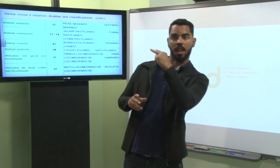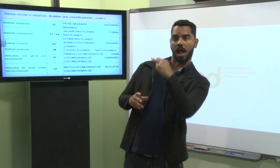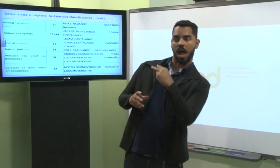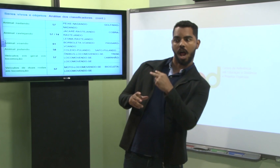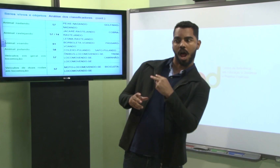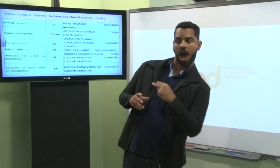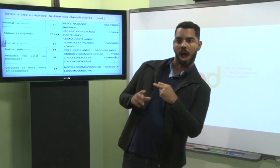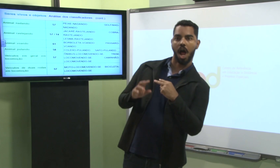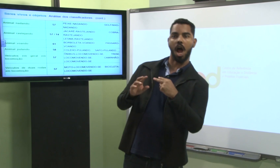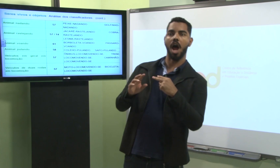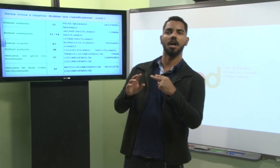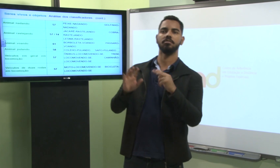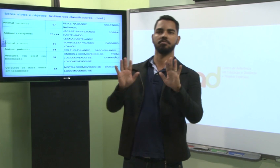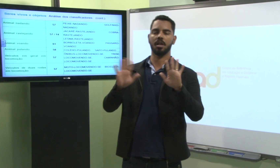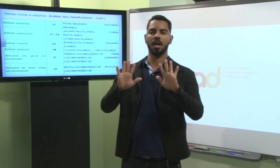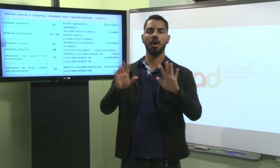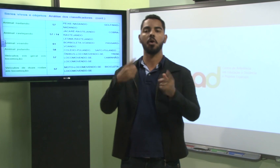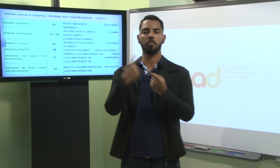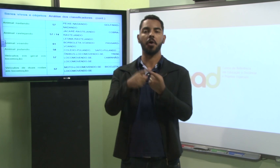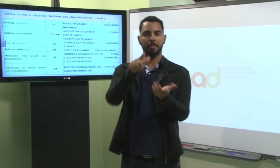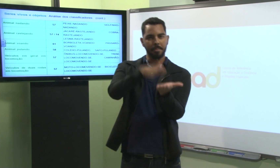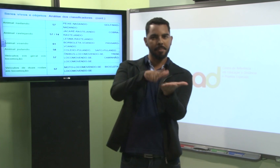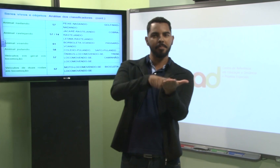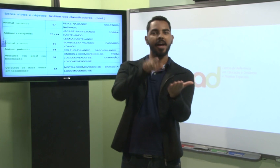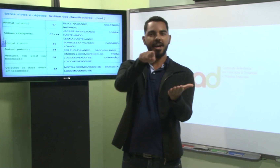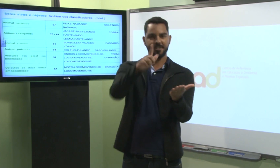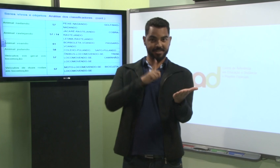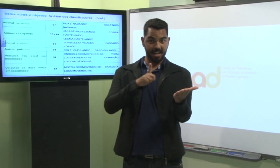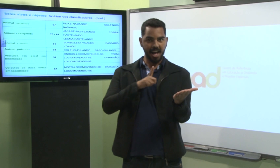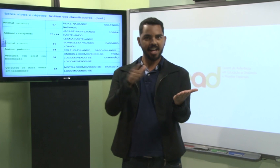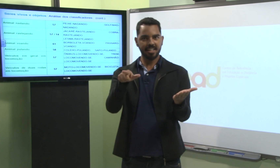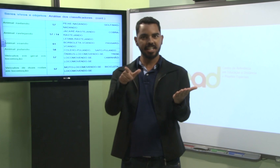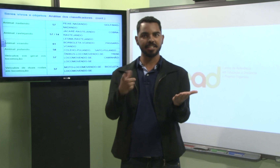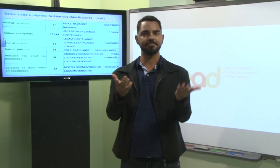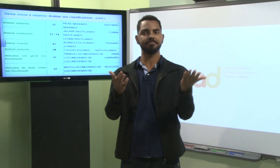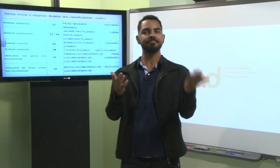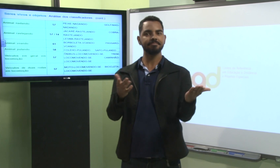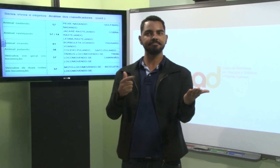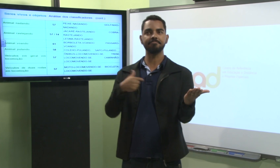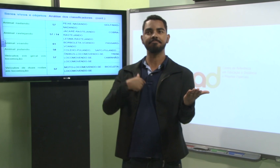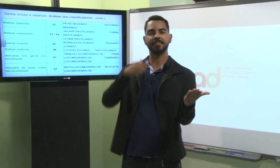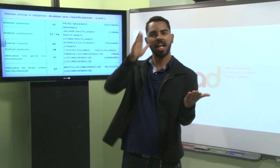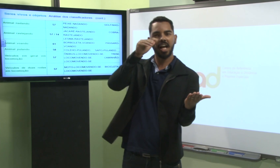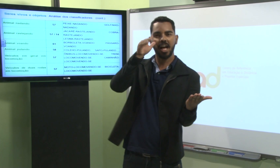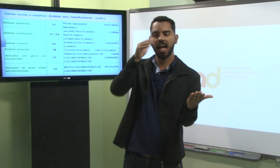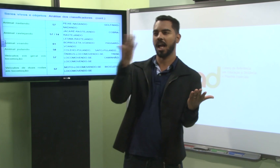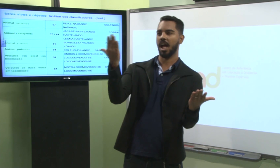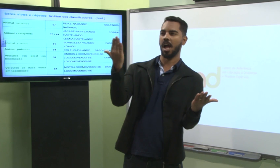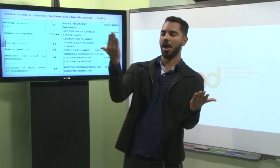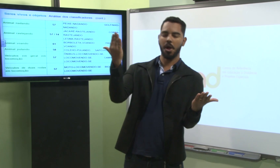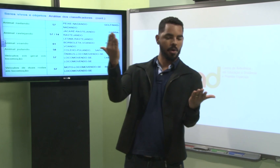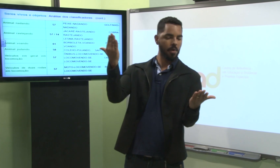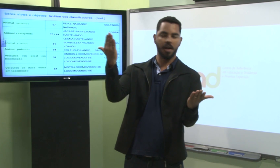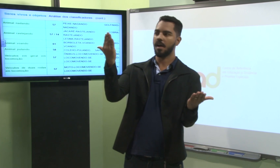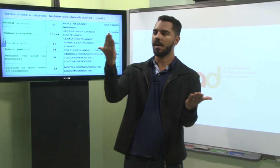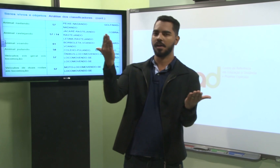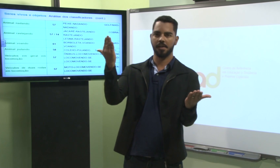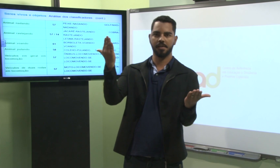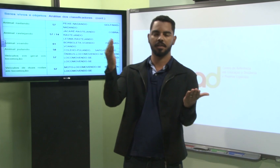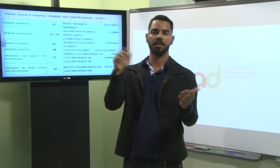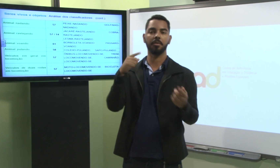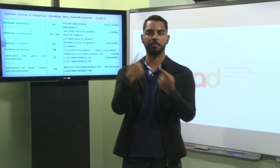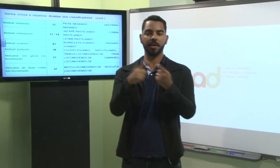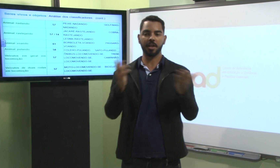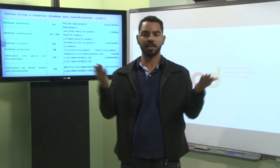vocês têm a lista aí em mãos, né, de configuração de mãos, que pegaram na nossa salinha e imprimiram para